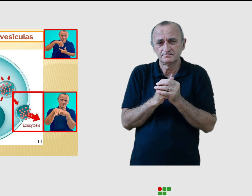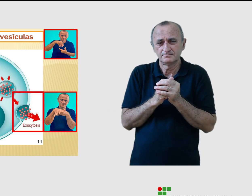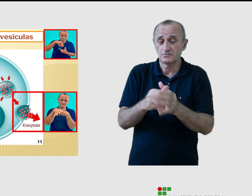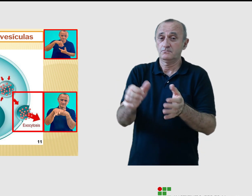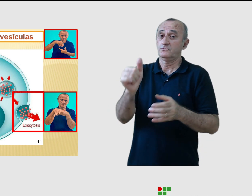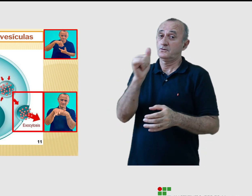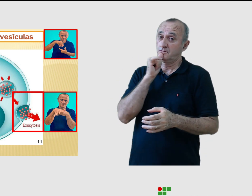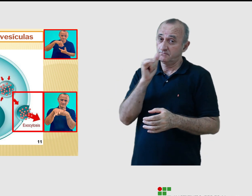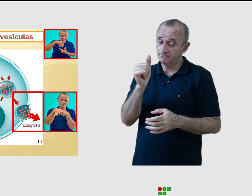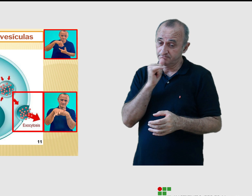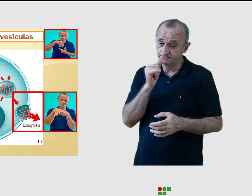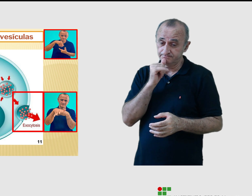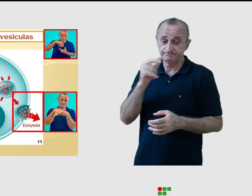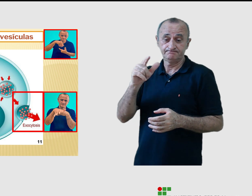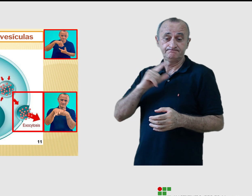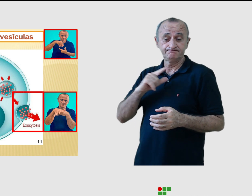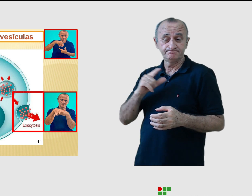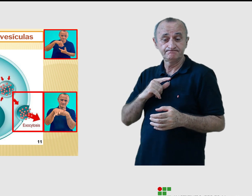vez.